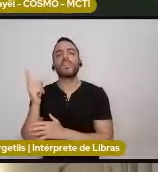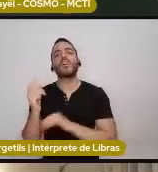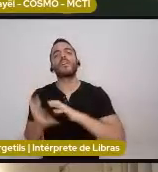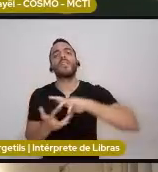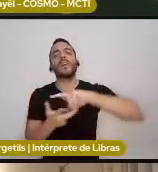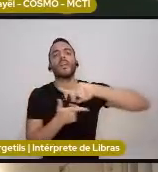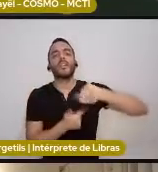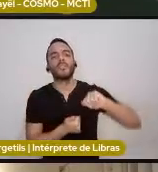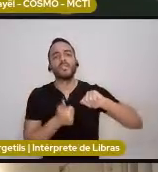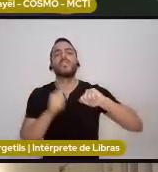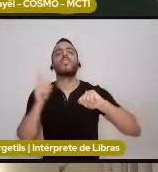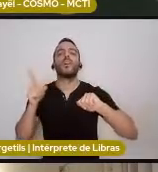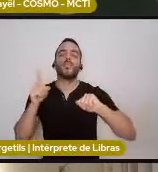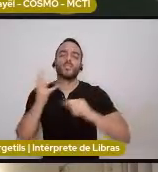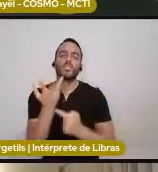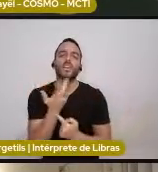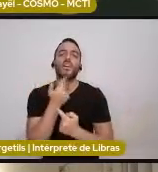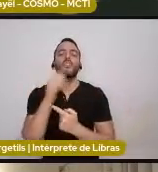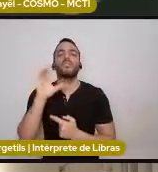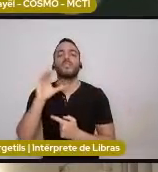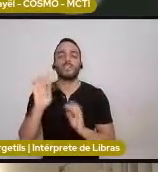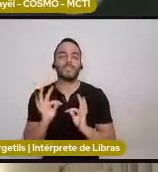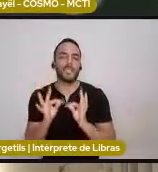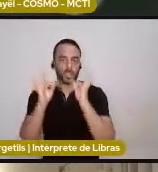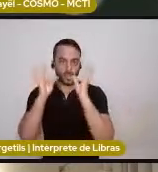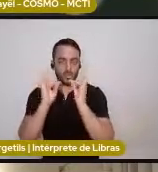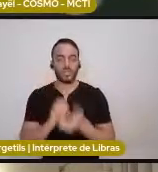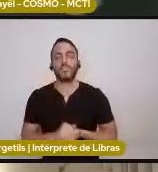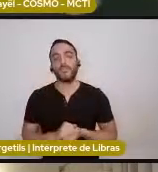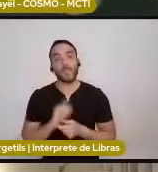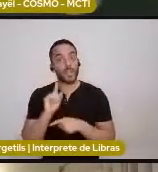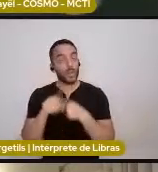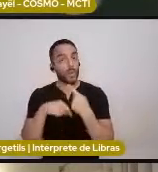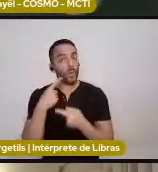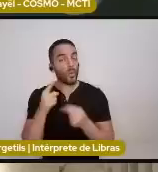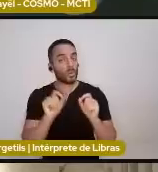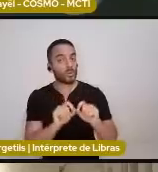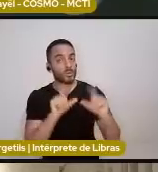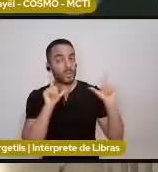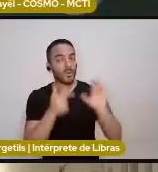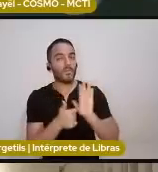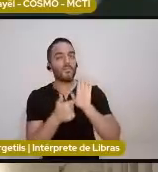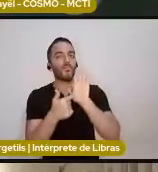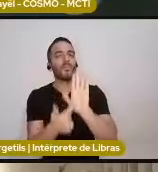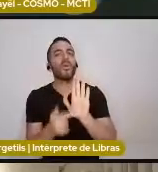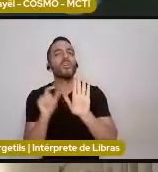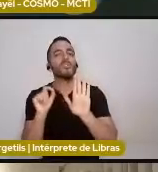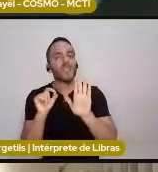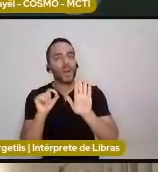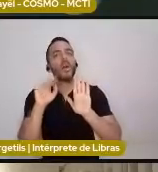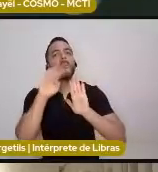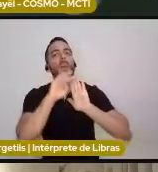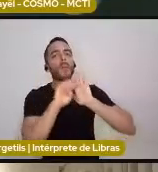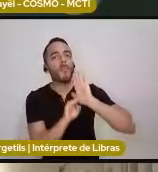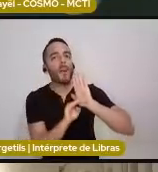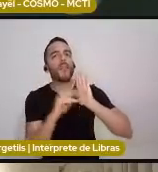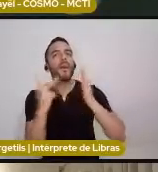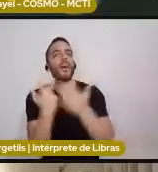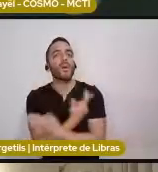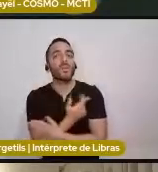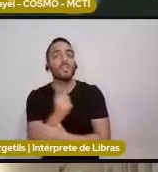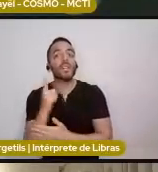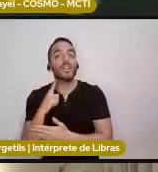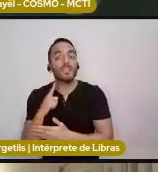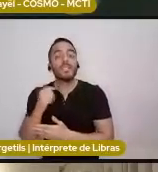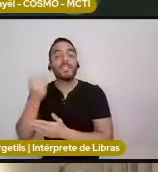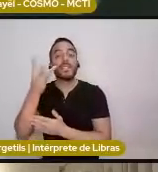Tecnologia. No próximo slide, a gente vai mostrar que esse programa ele acontece em mais de 30 cidades